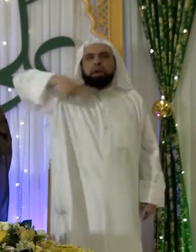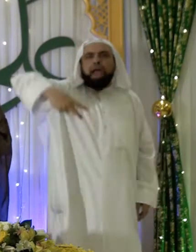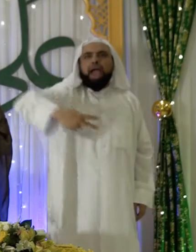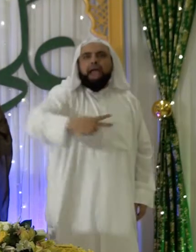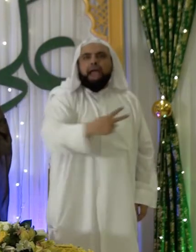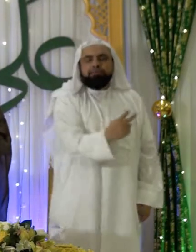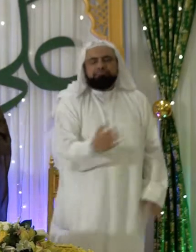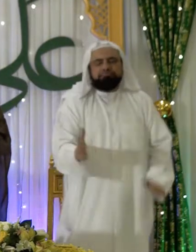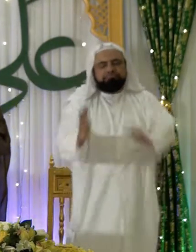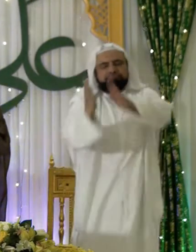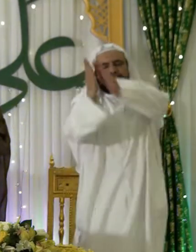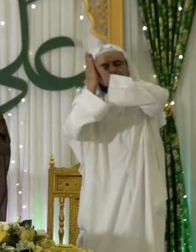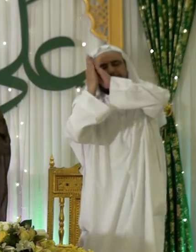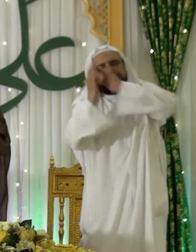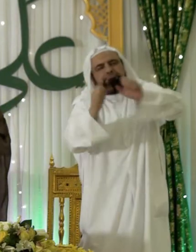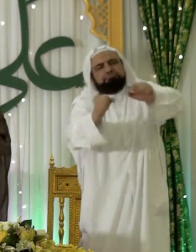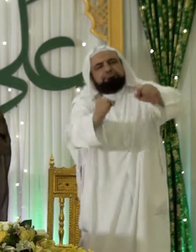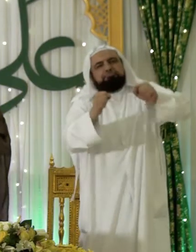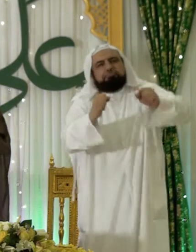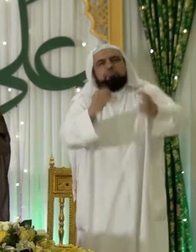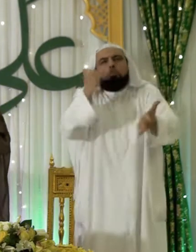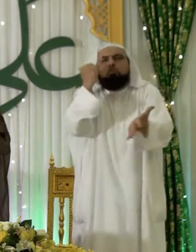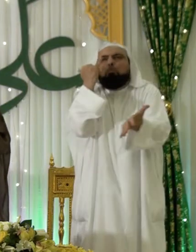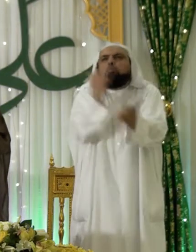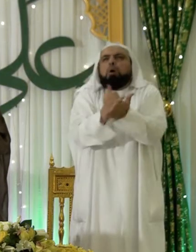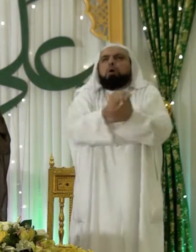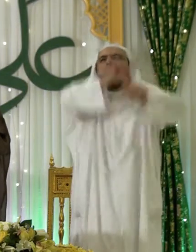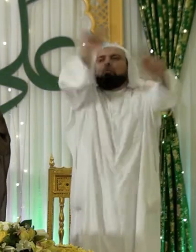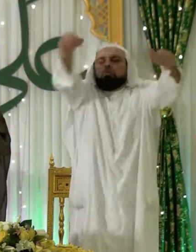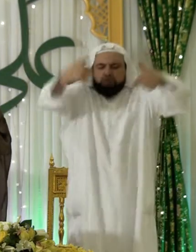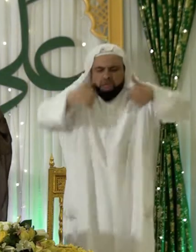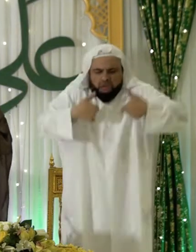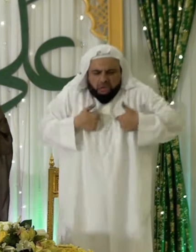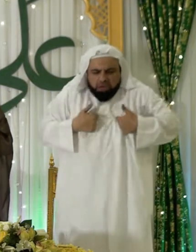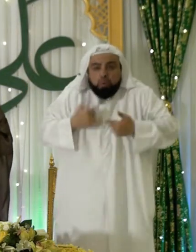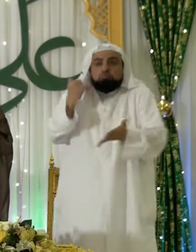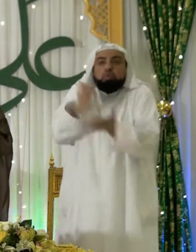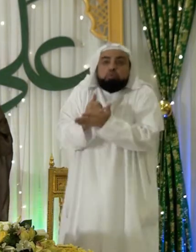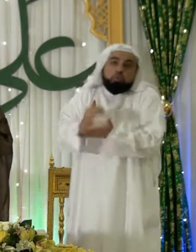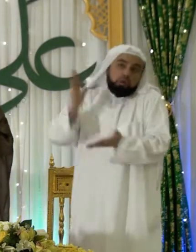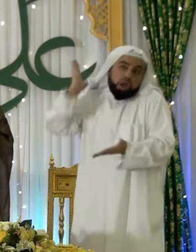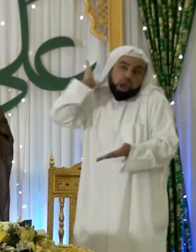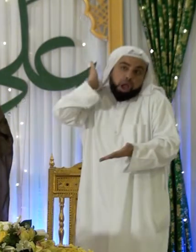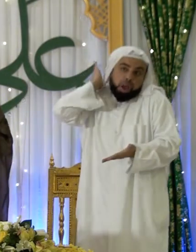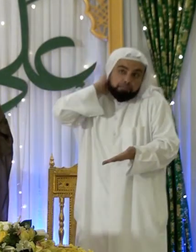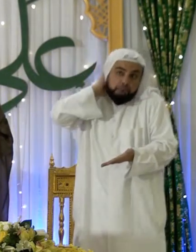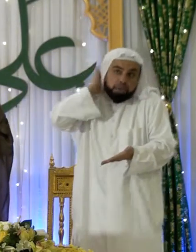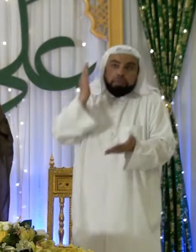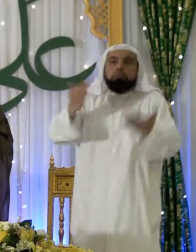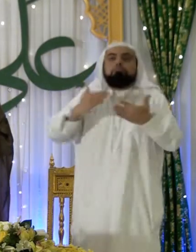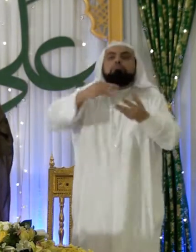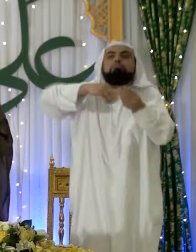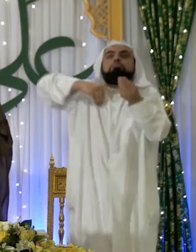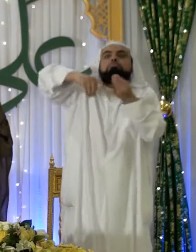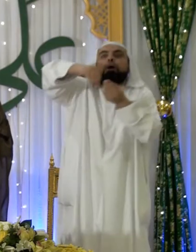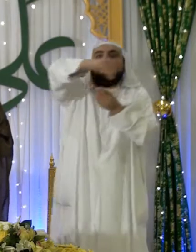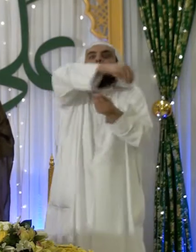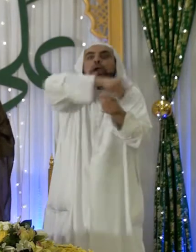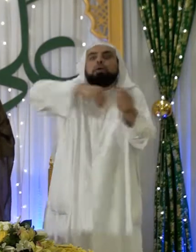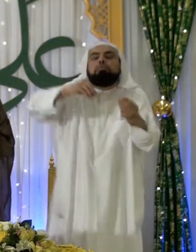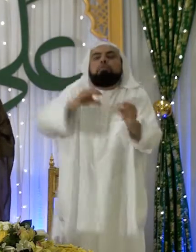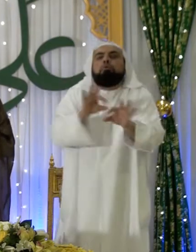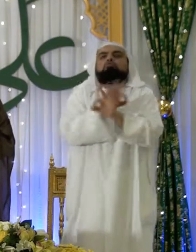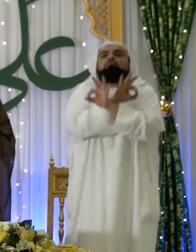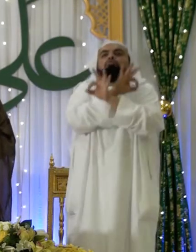أيضا كذلك مسؤولية أداء الأمانات إلى أهل مكة، الأمانات